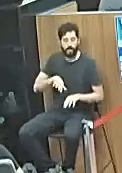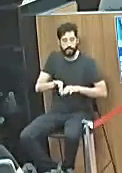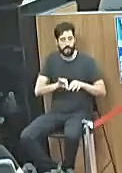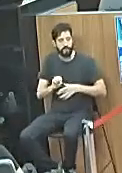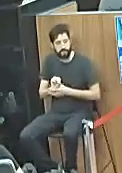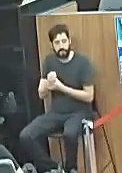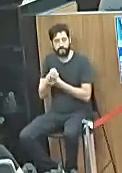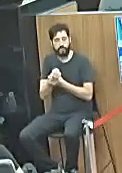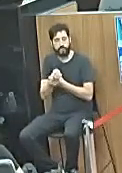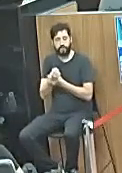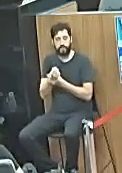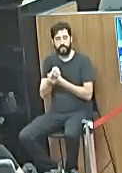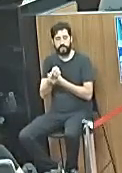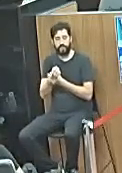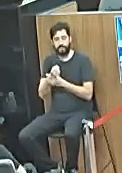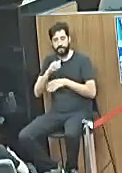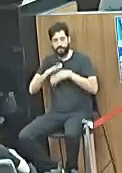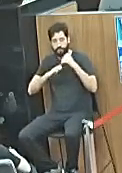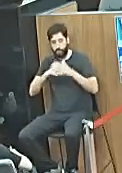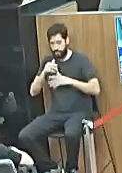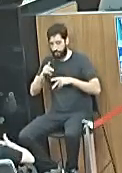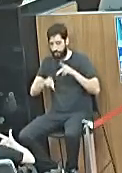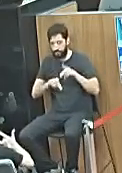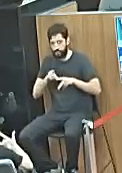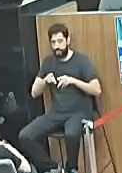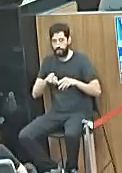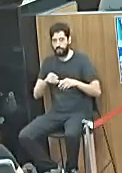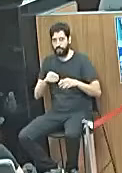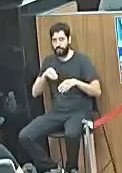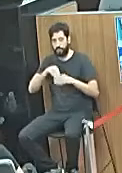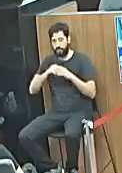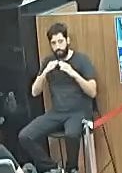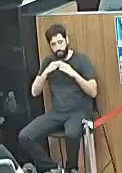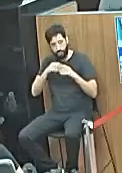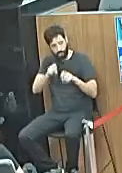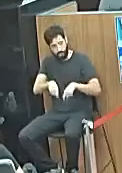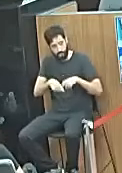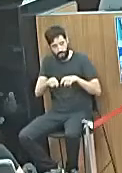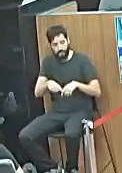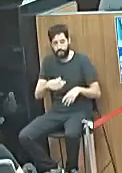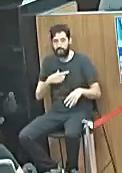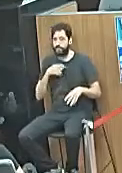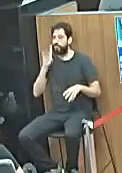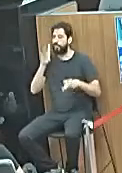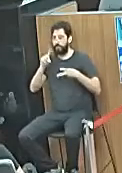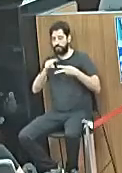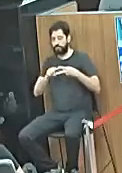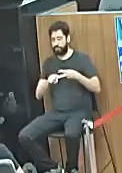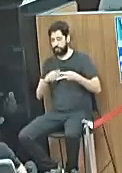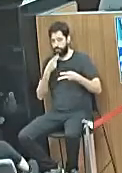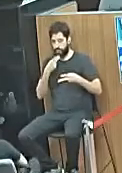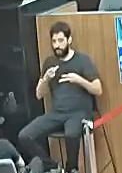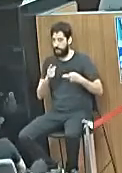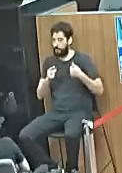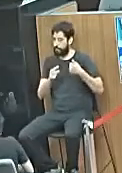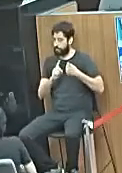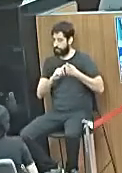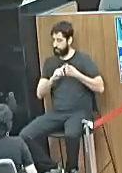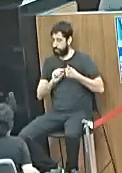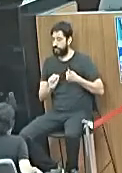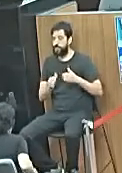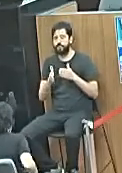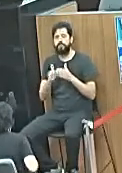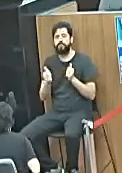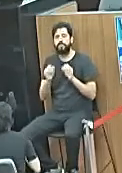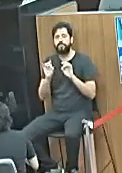produtor e morador da zona rural bom eu tenho apenas duas considerações a primeira pede